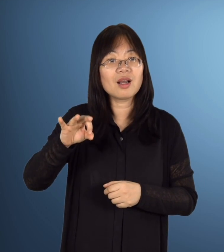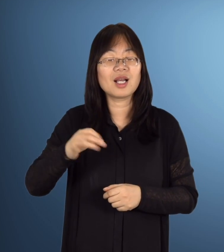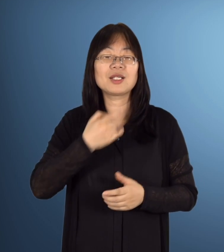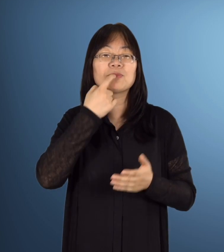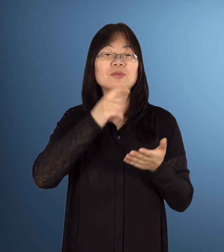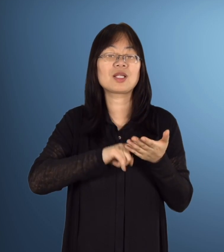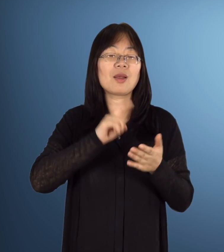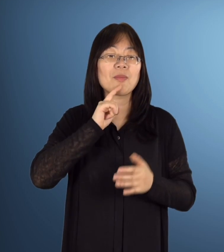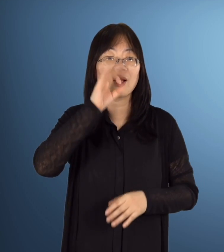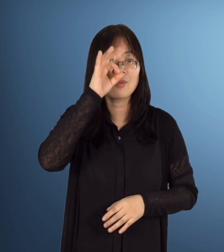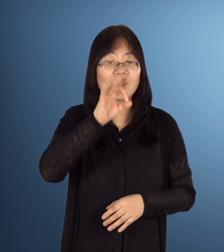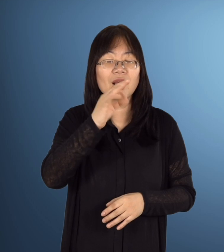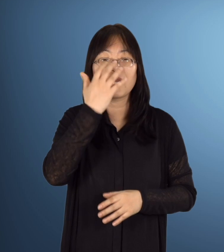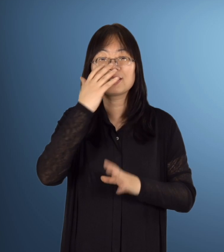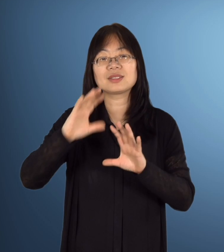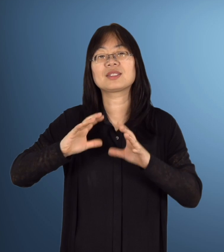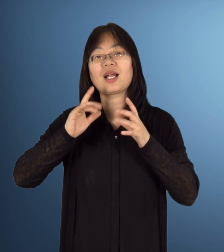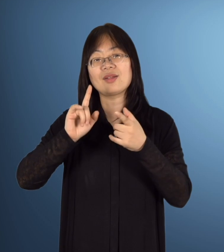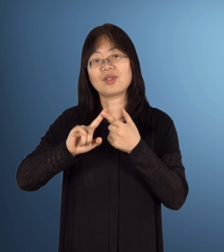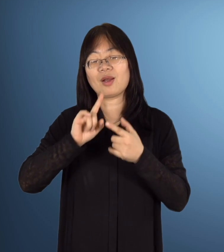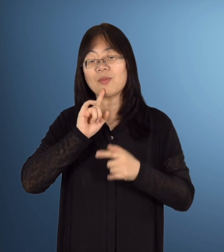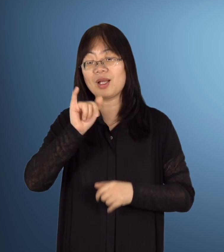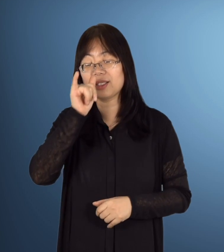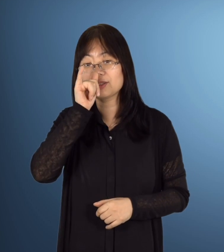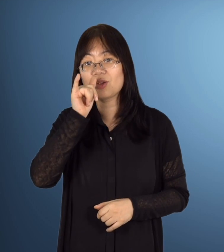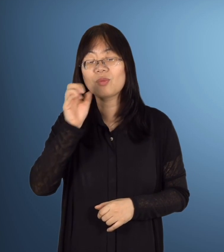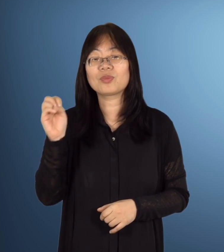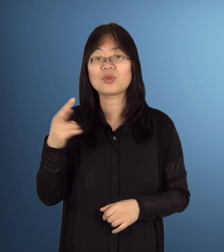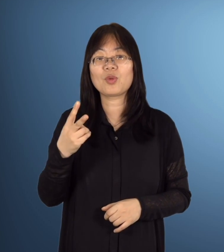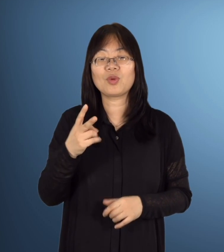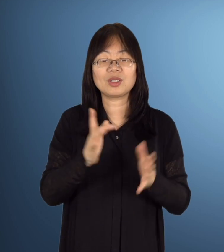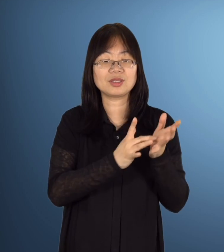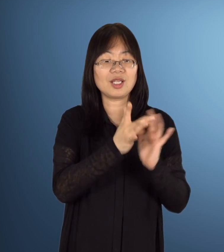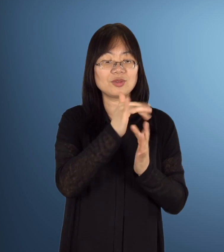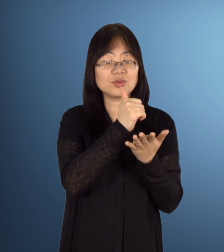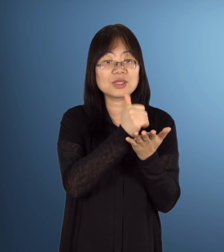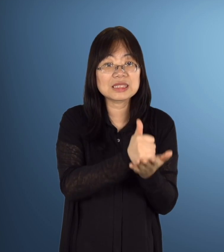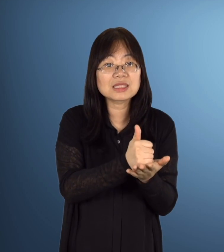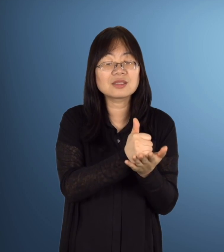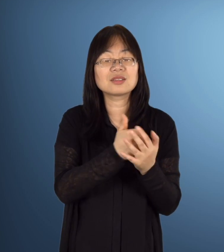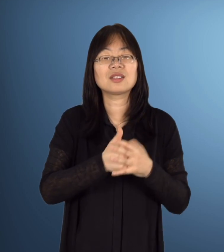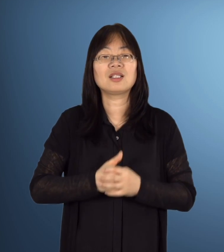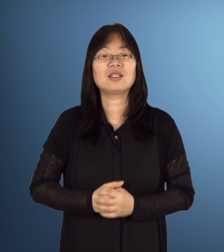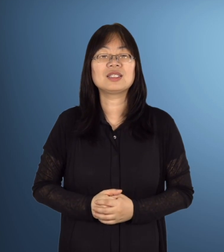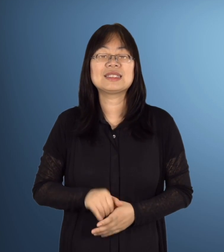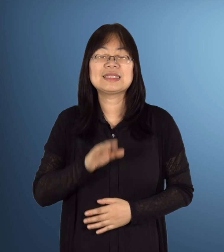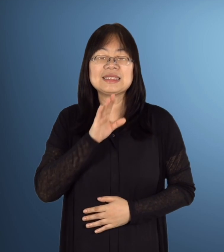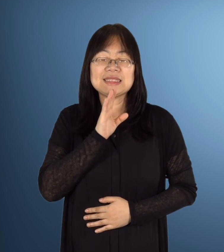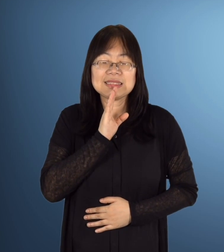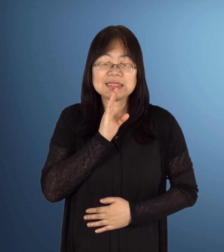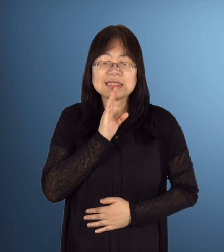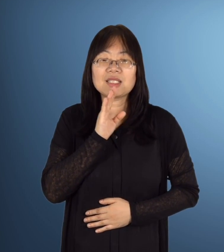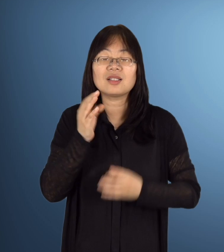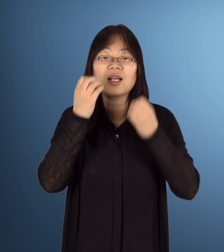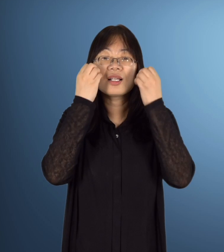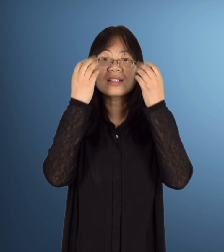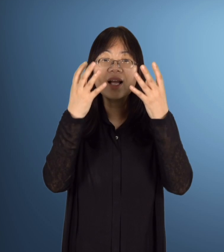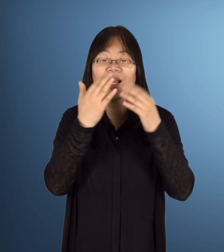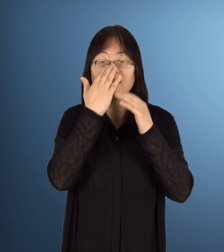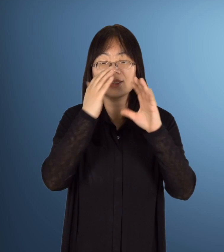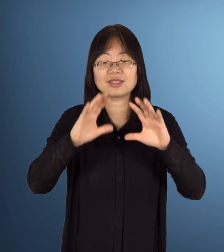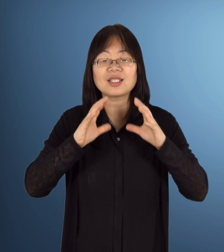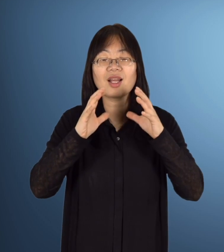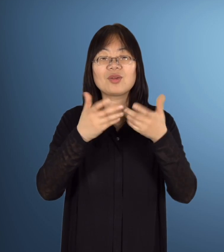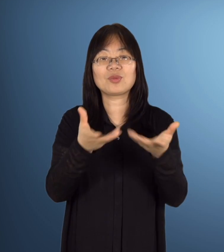쉽게 얘기하면 이스라엘을 얘기하는 것이고, 예수님이 참된 새로운